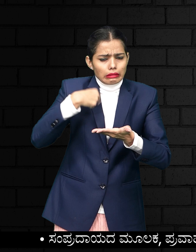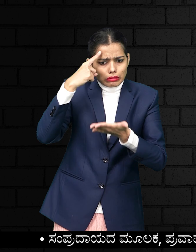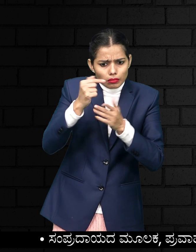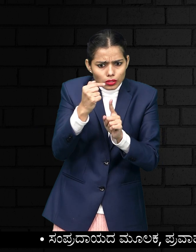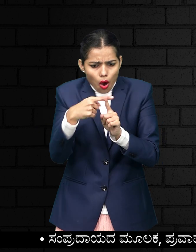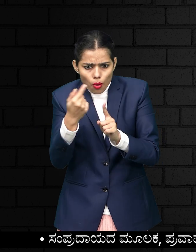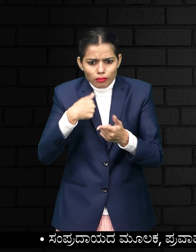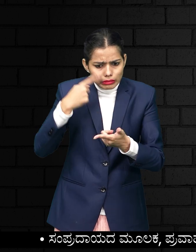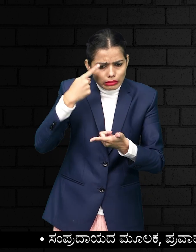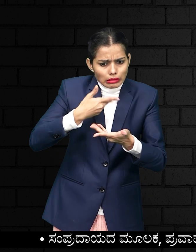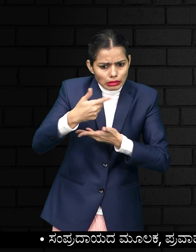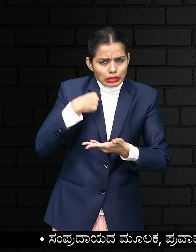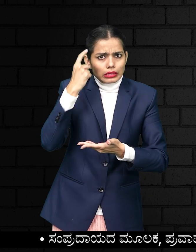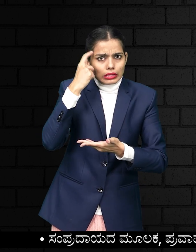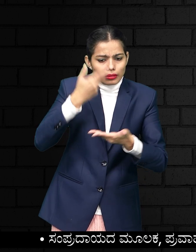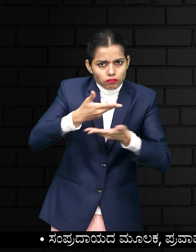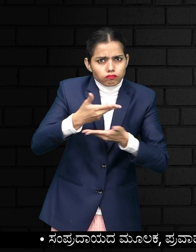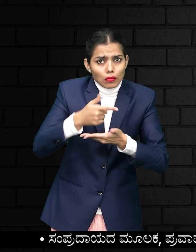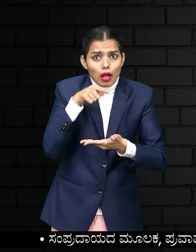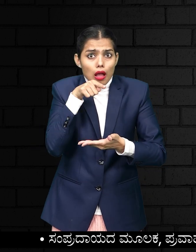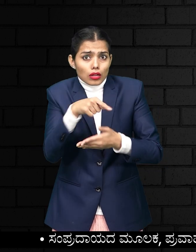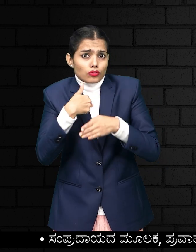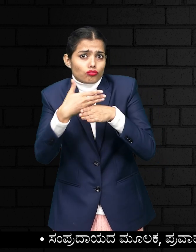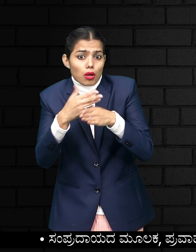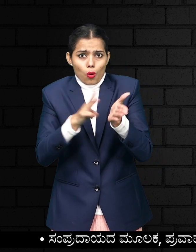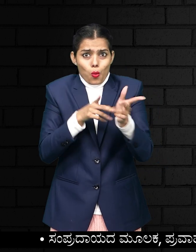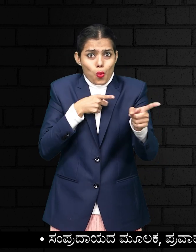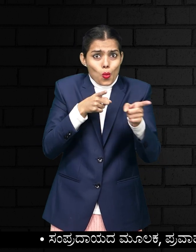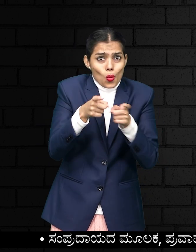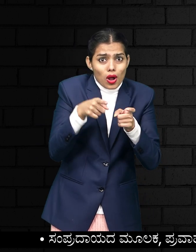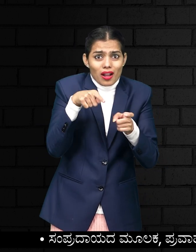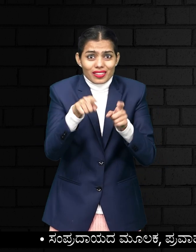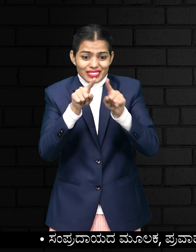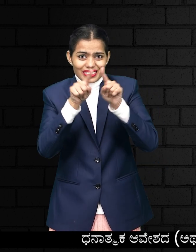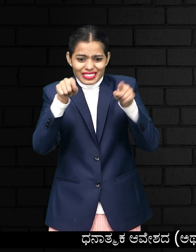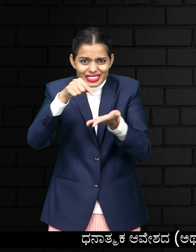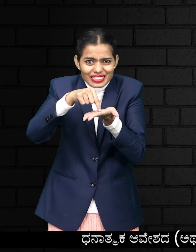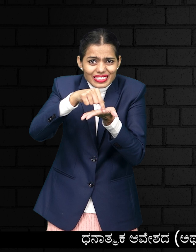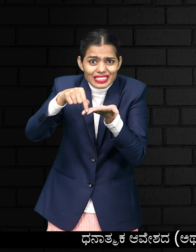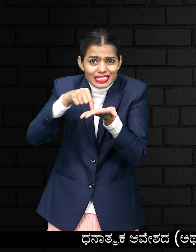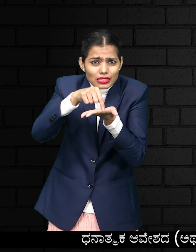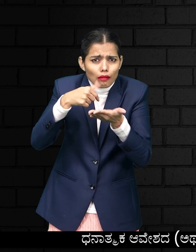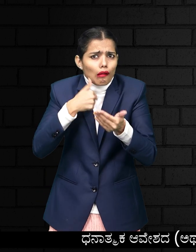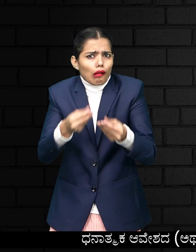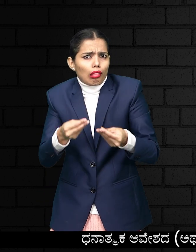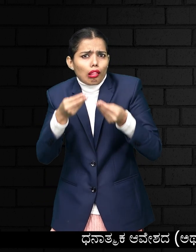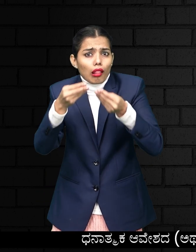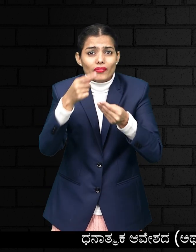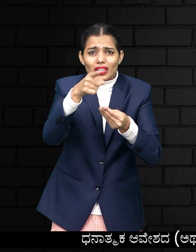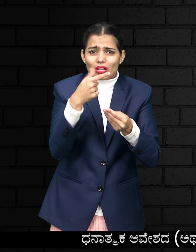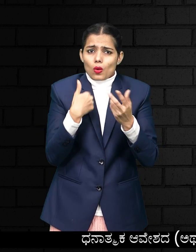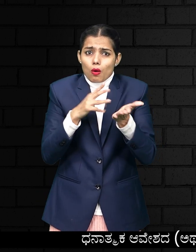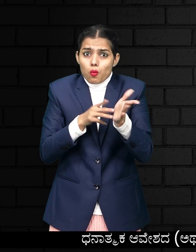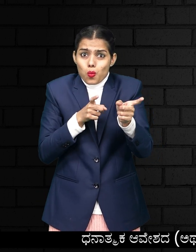ಸಾಂಪ್ರದಾಯಿಕ ಮೂಲಕ ಪ್ರವಾಹದ ದಿಕ್ಕನ್ನು ಎಲೆಕ್ಟ್ರಾನ್ಗಳ ಹರಿವಿನ ದಿಕ್ಕಿನ ವಿರುದ್ಧವಾಗಿ ಧನಾತ್ಮಕ ಆವೇಶದ